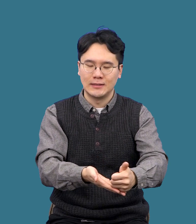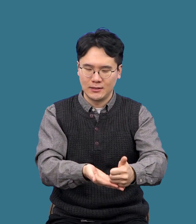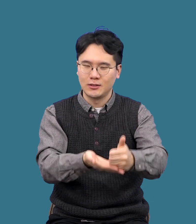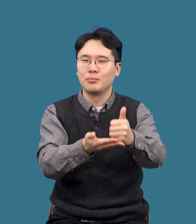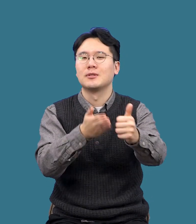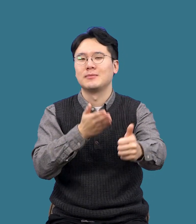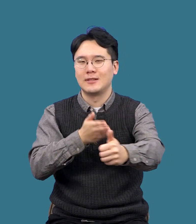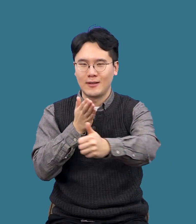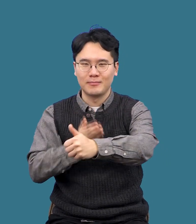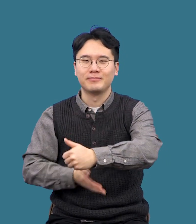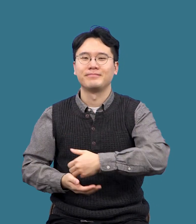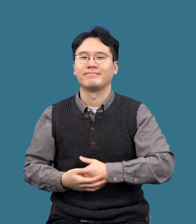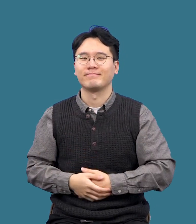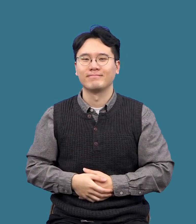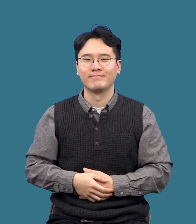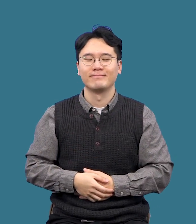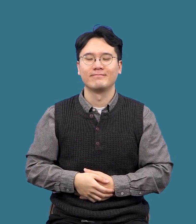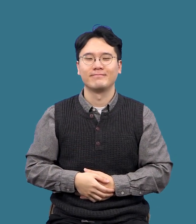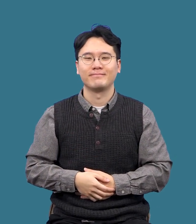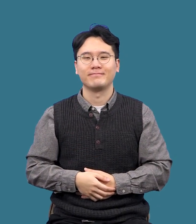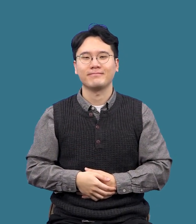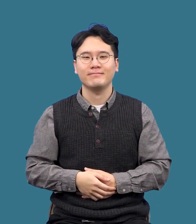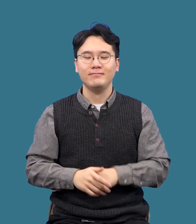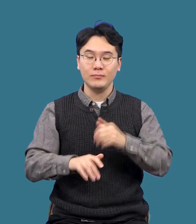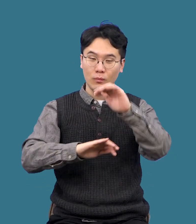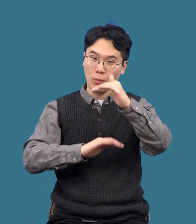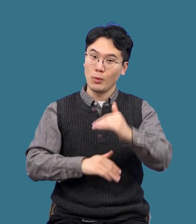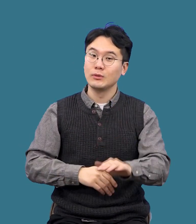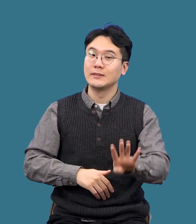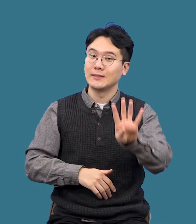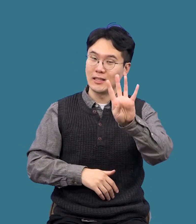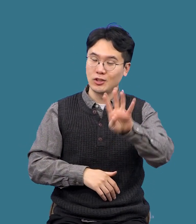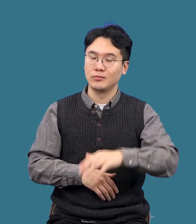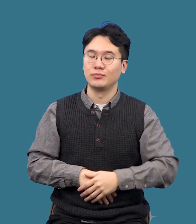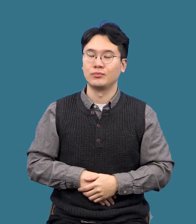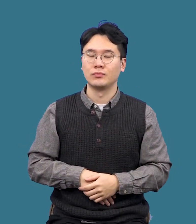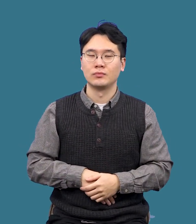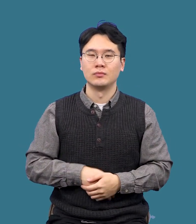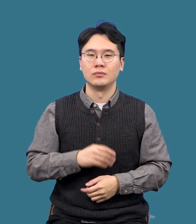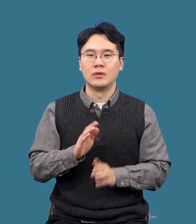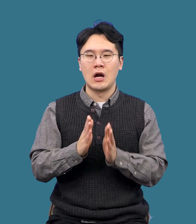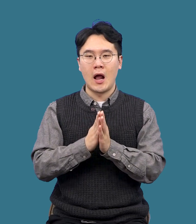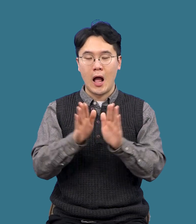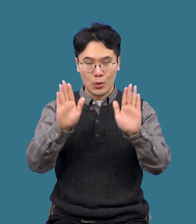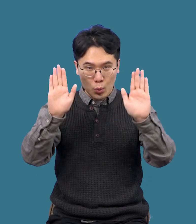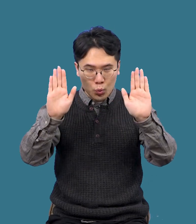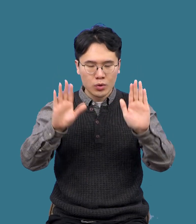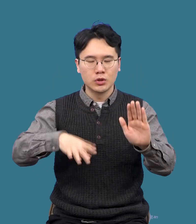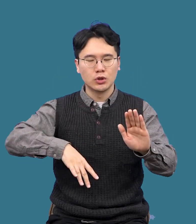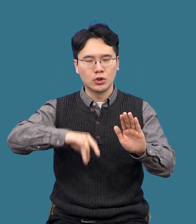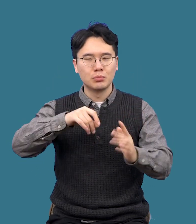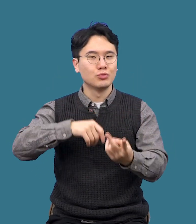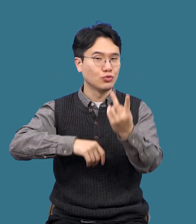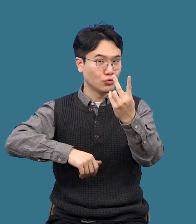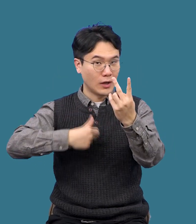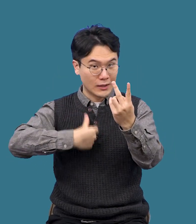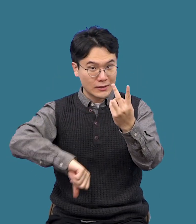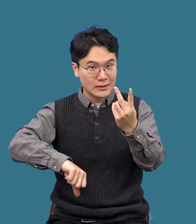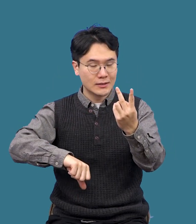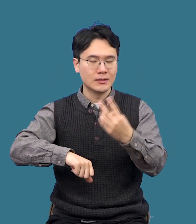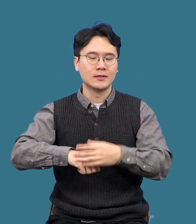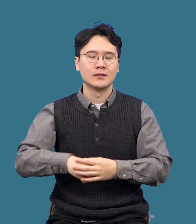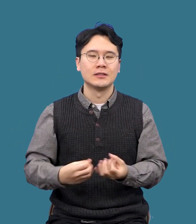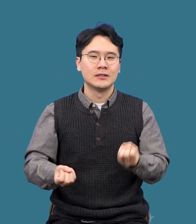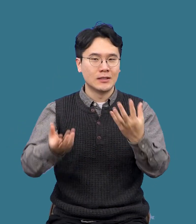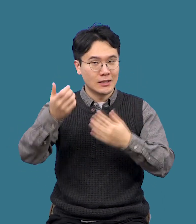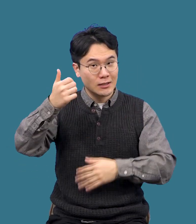섬깁시다. 자, 본문 4절에 보면 우리는 아론의 처음 두 아들들이 제사장으로